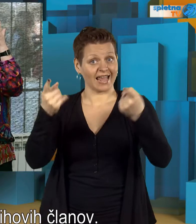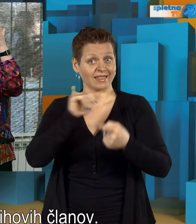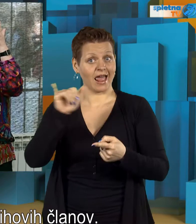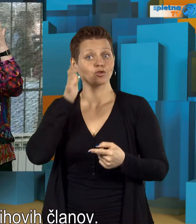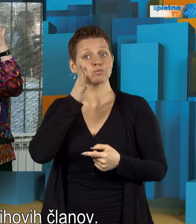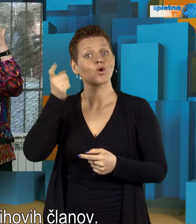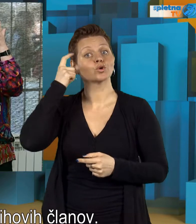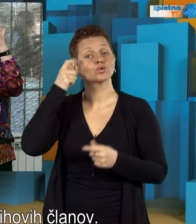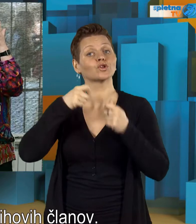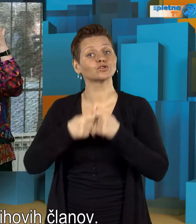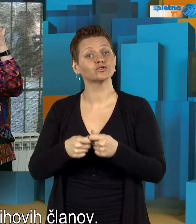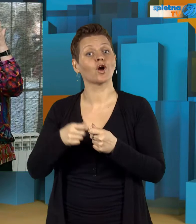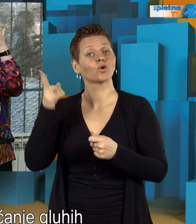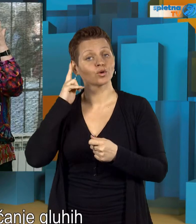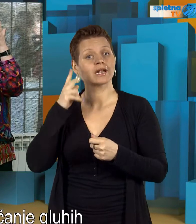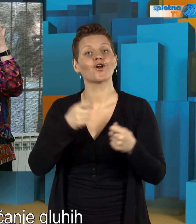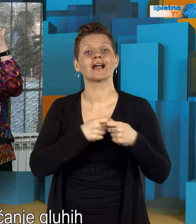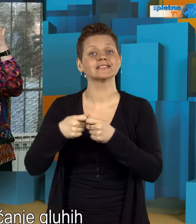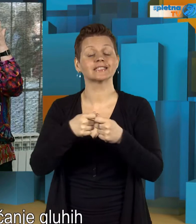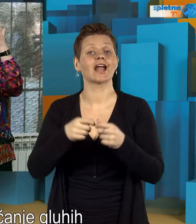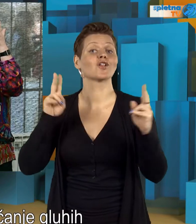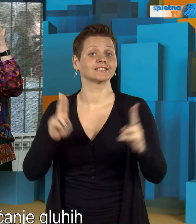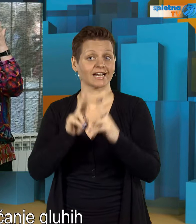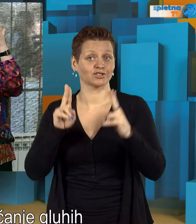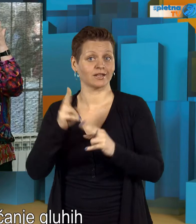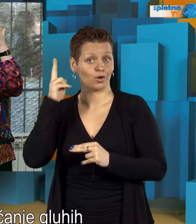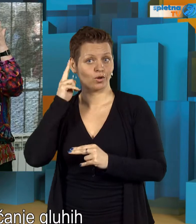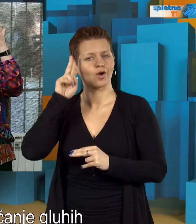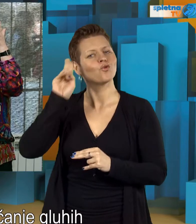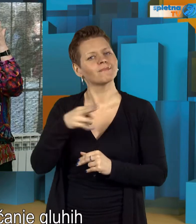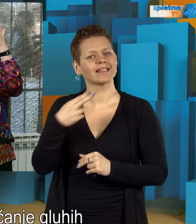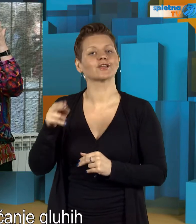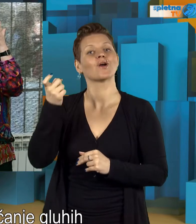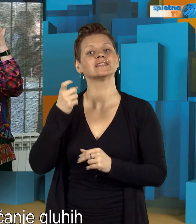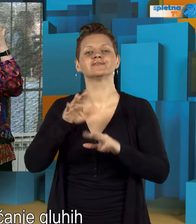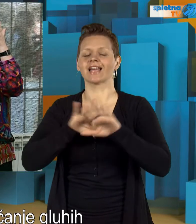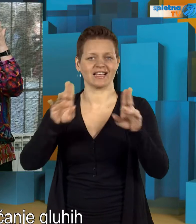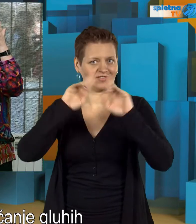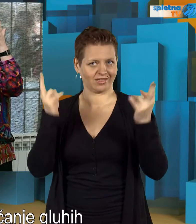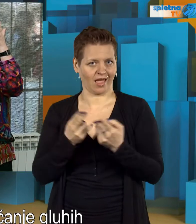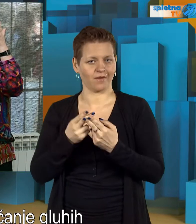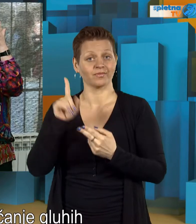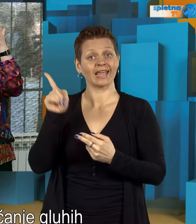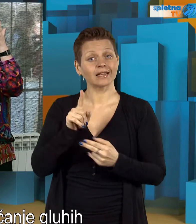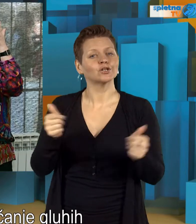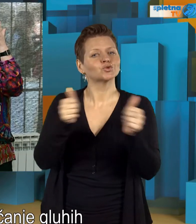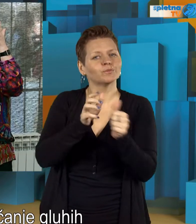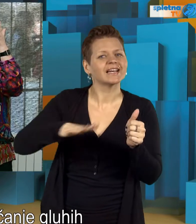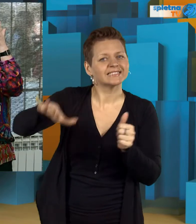Naslednje leto bo kulturno društvo gluhih organiziralo srečanje gluhih umetnikov iz vsega sveta in skupaj z njimi razstavili